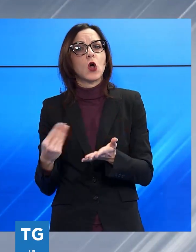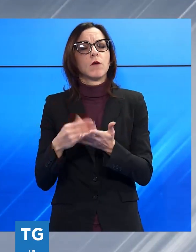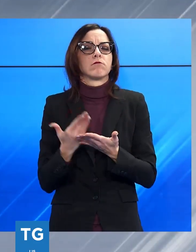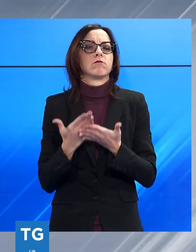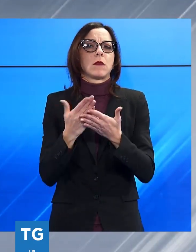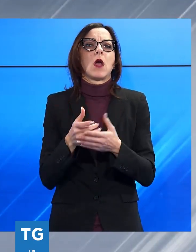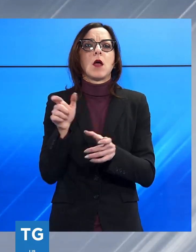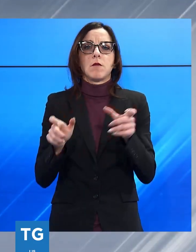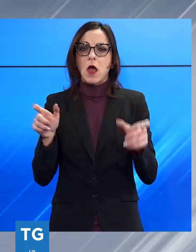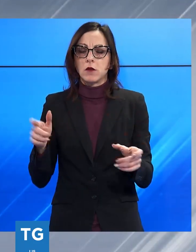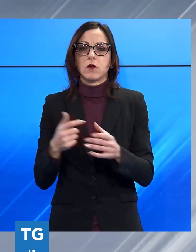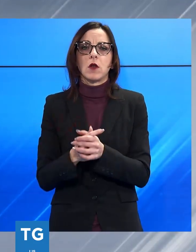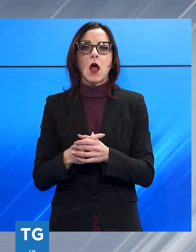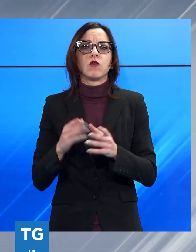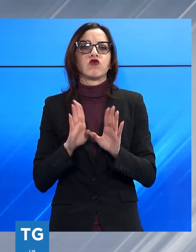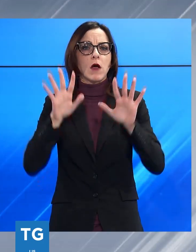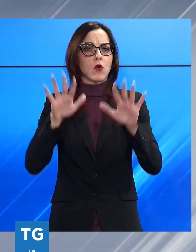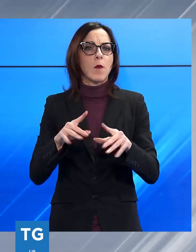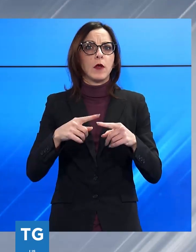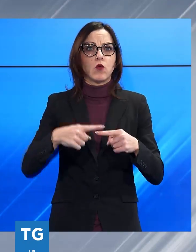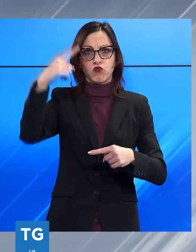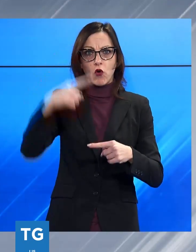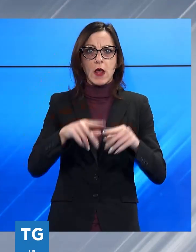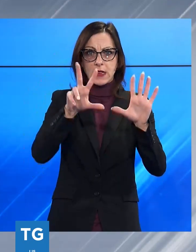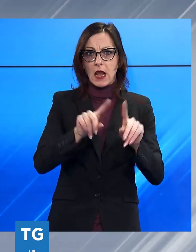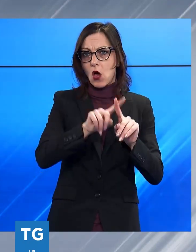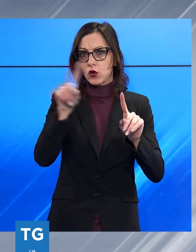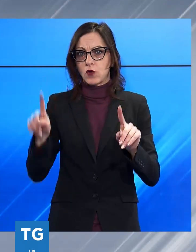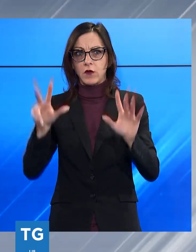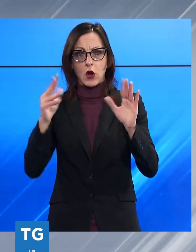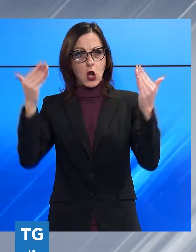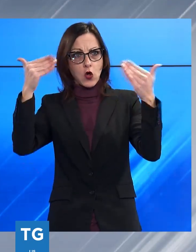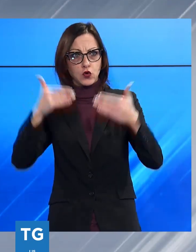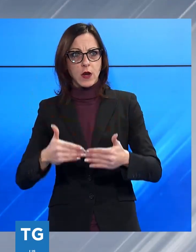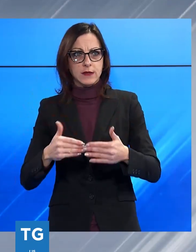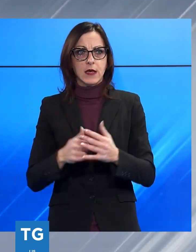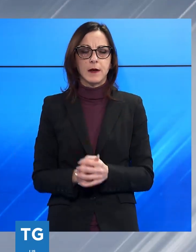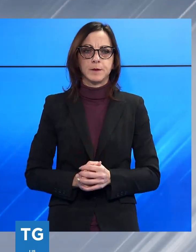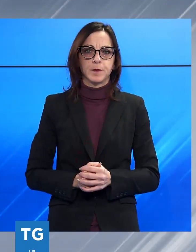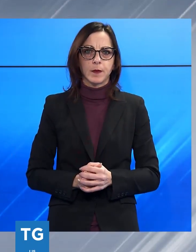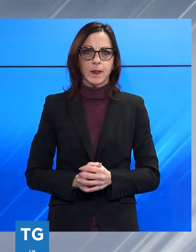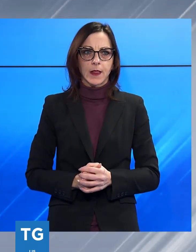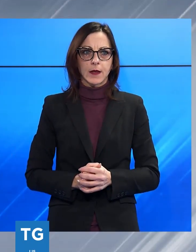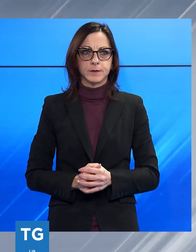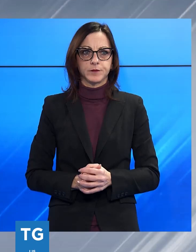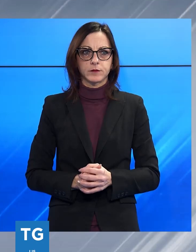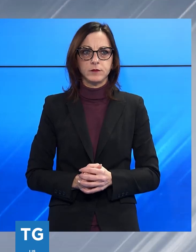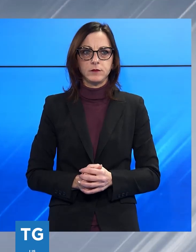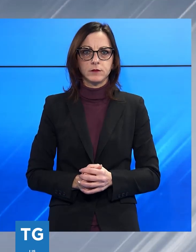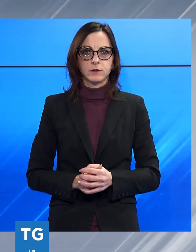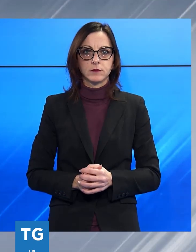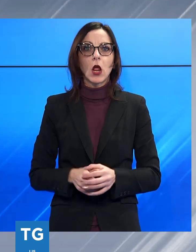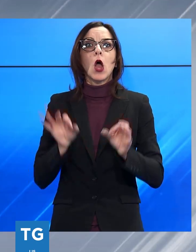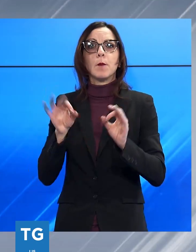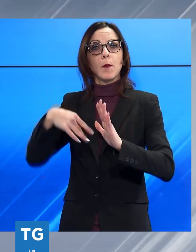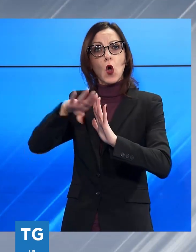una copertura per l'intera giornata dalle 8 alle 20 un'esigenza prospettataci dal dall'ordine